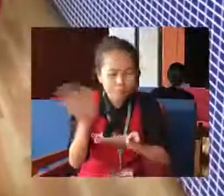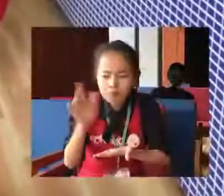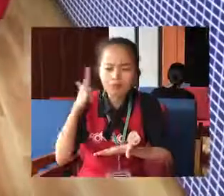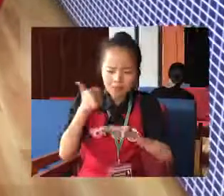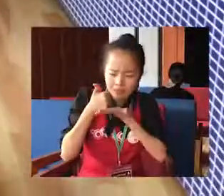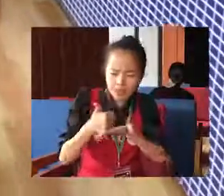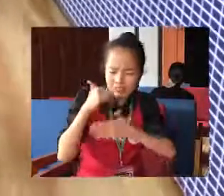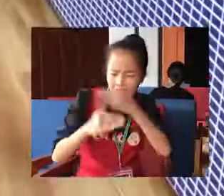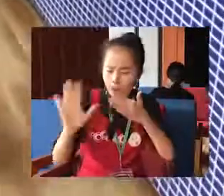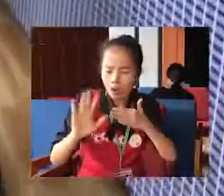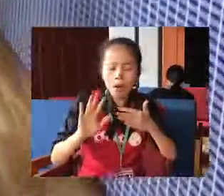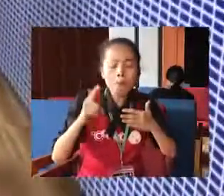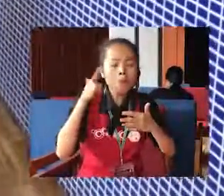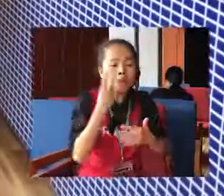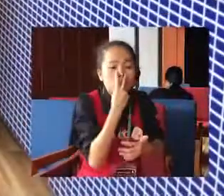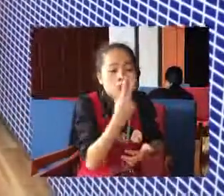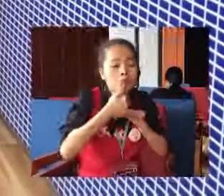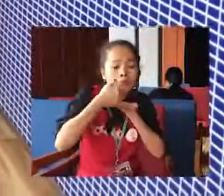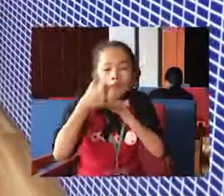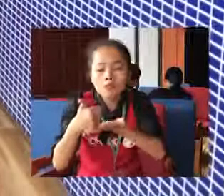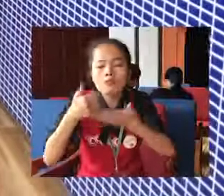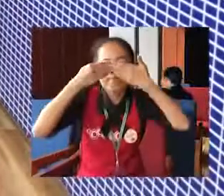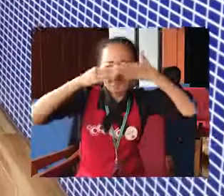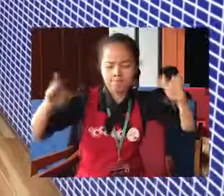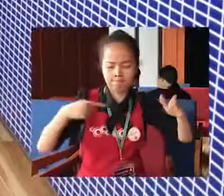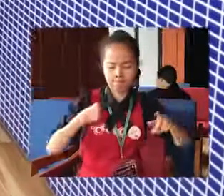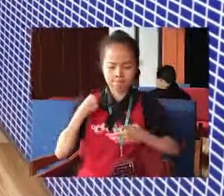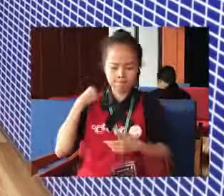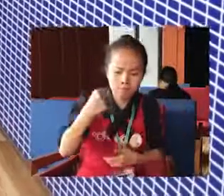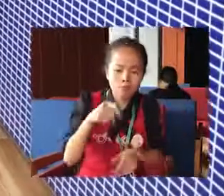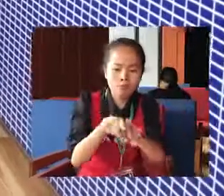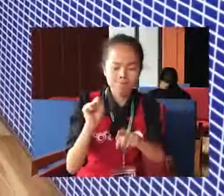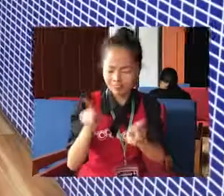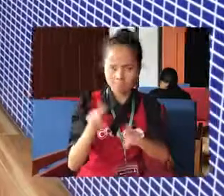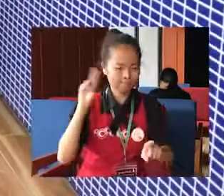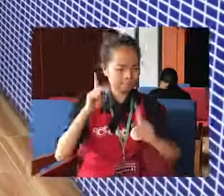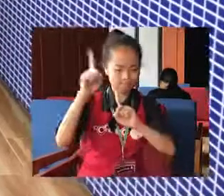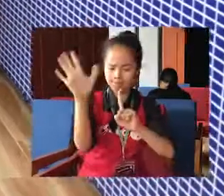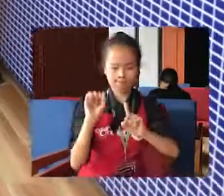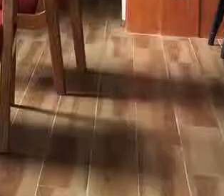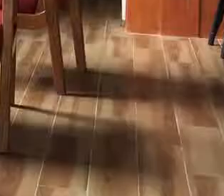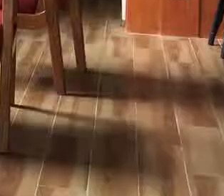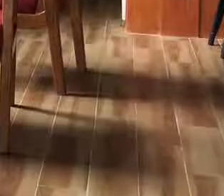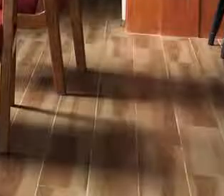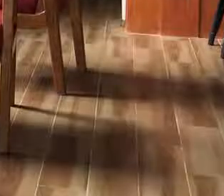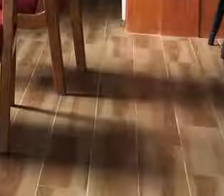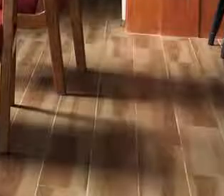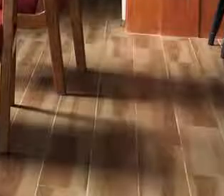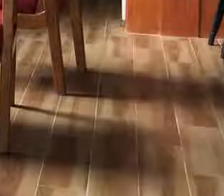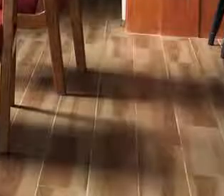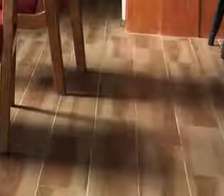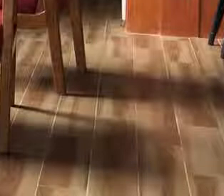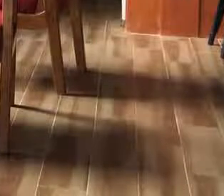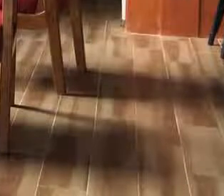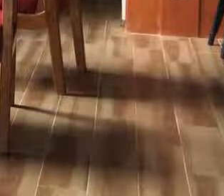ត់ជួយលើកទឹកចិត្តគាត់ទៅគឺខ្ញុំចង់ឲ្យឪពុកម្ដាយដែលគាត់ជាមនុស្សថ្លង់ហ្នឹងជួយជំរុញលើកទឹកចិត្តគាត់ឲ្យគាត់បានចូលរៀនឲ្យគាត់មាន